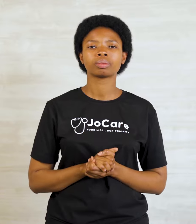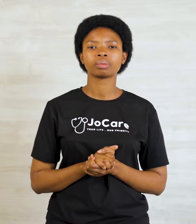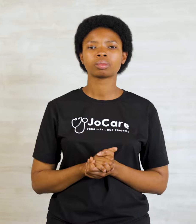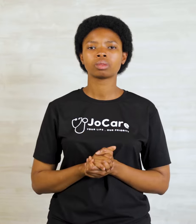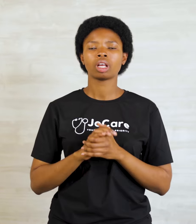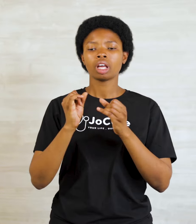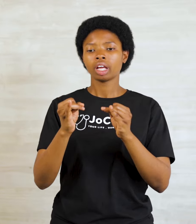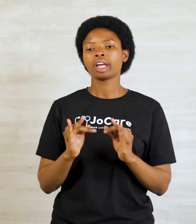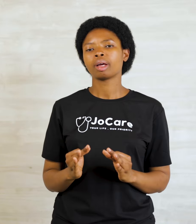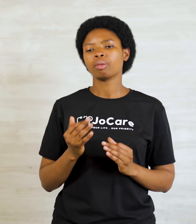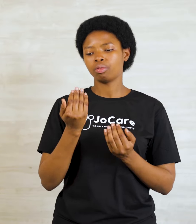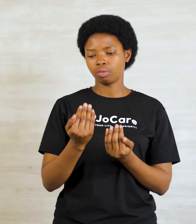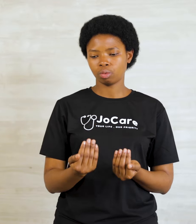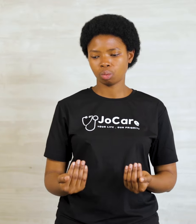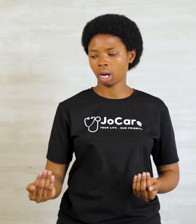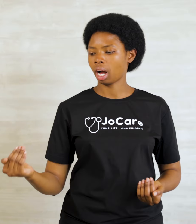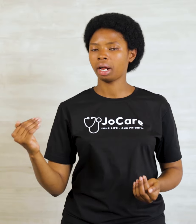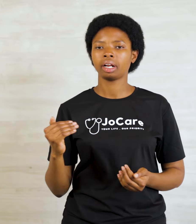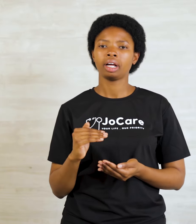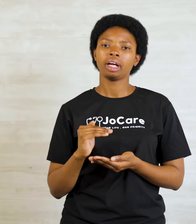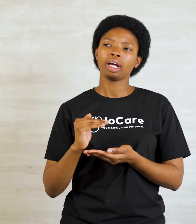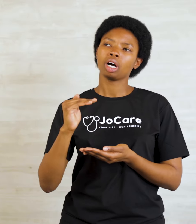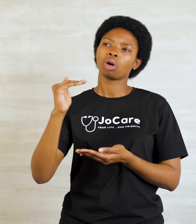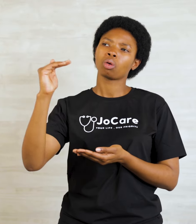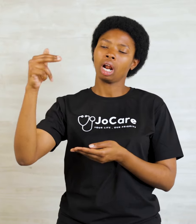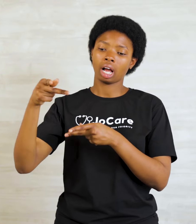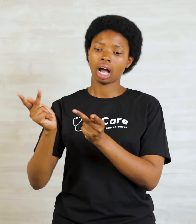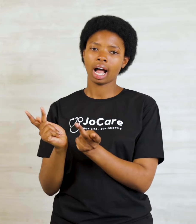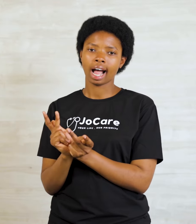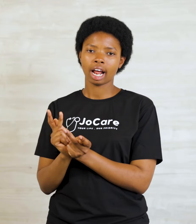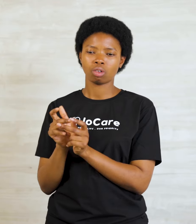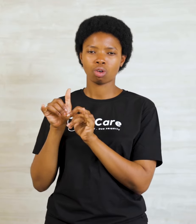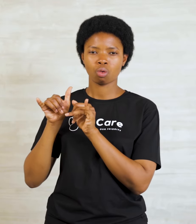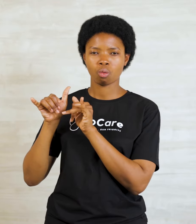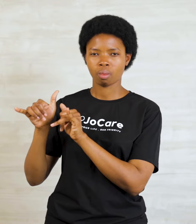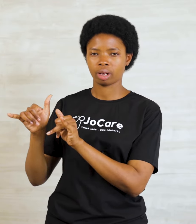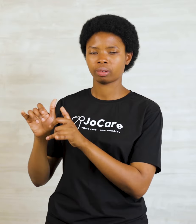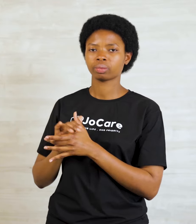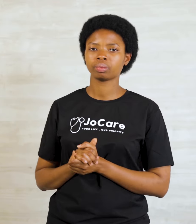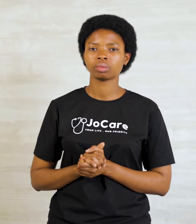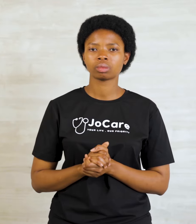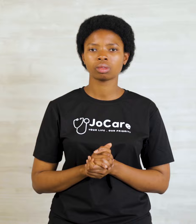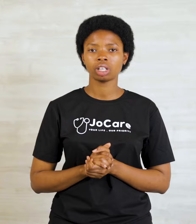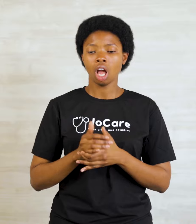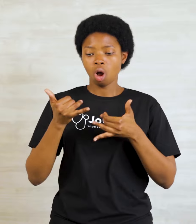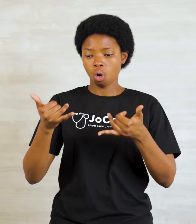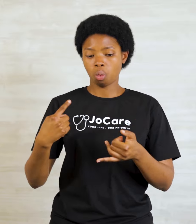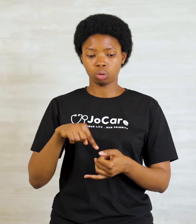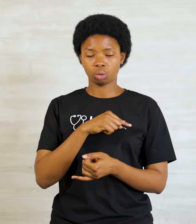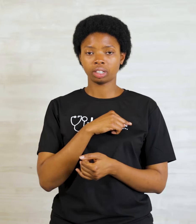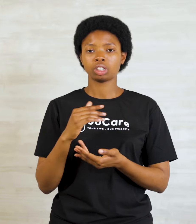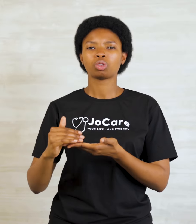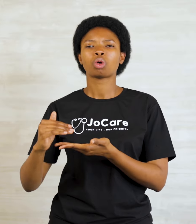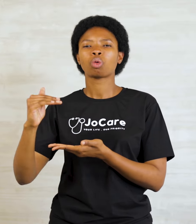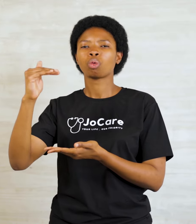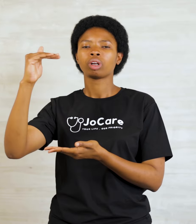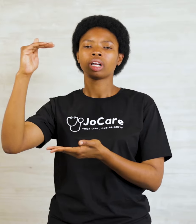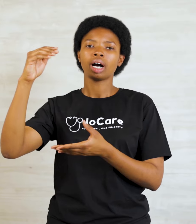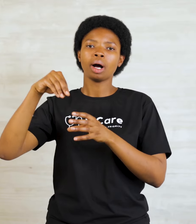n'umwana yarakuriraga mu rubohero ndagakurira ubu ngubu twese turahurira he mu ishuri twese